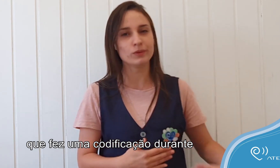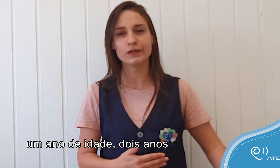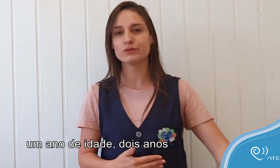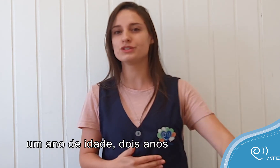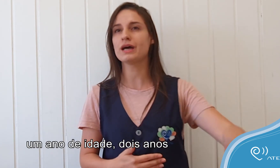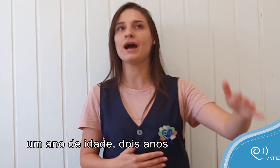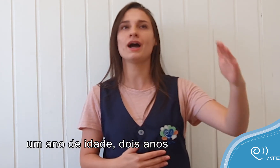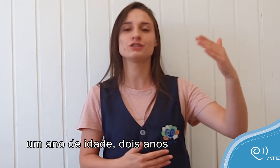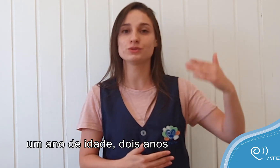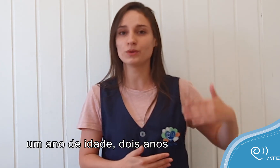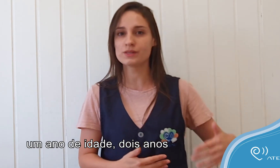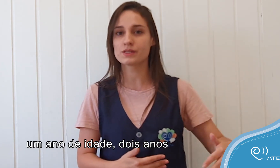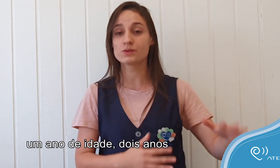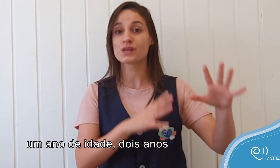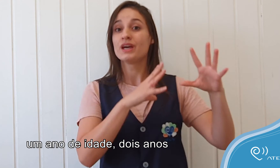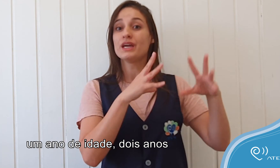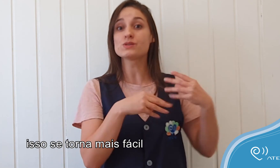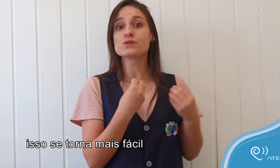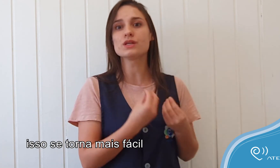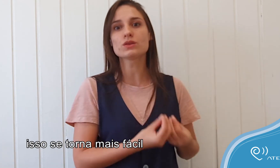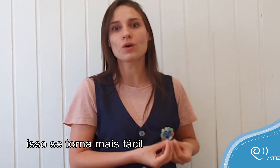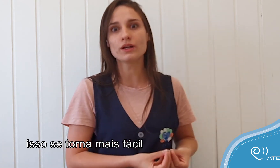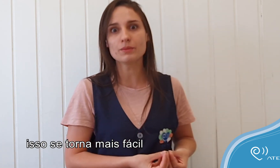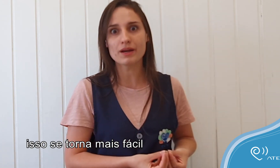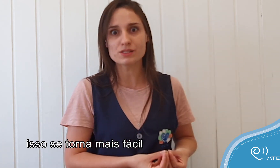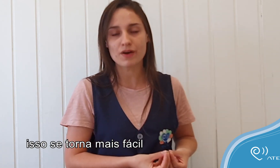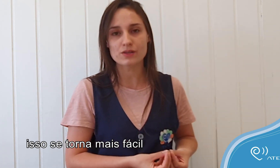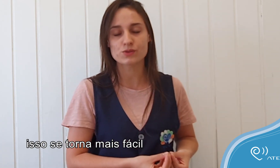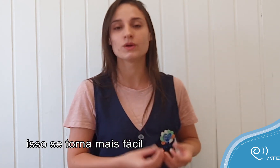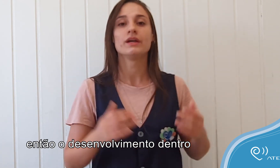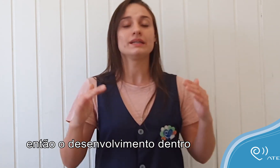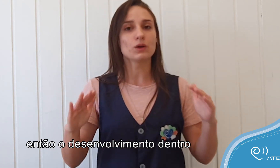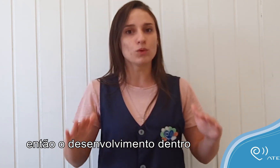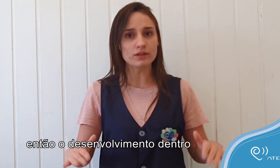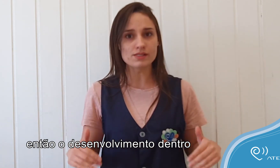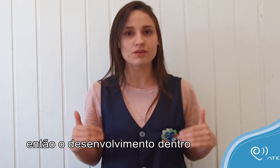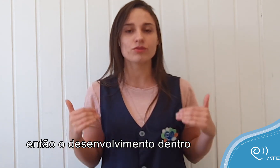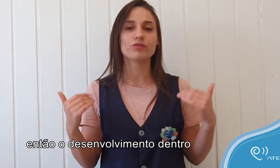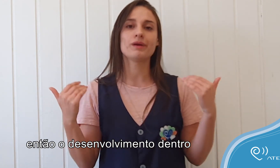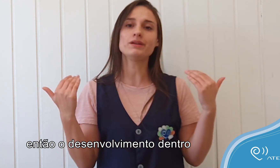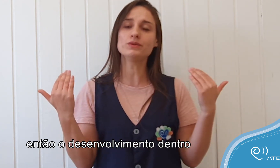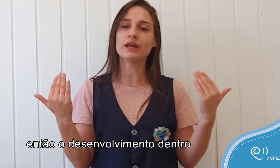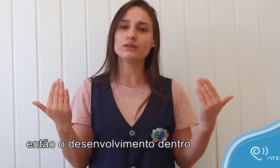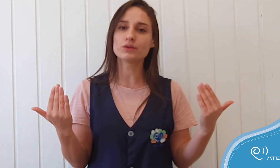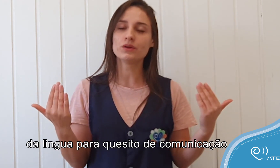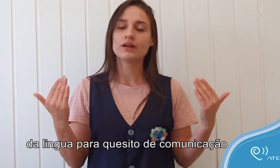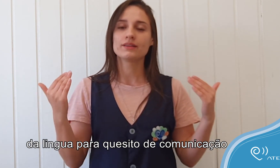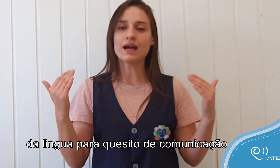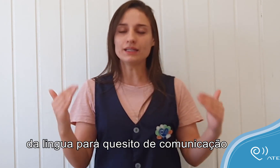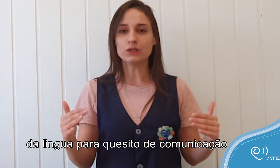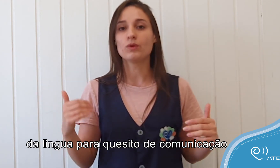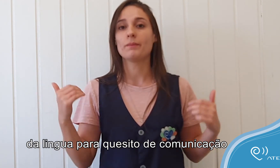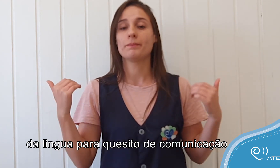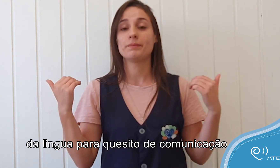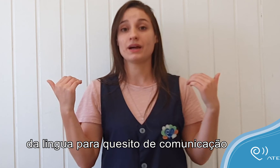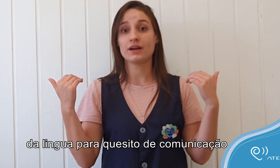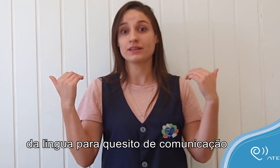de idade, 2 anos, isso se torna mais fácil. Então, o desenvolvimento dentro da língua para quesito